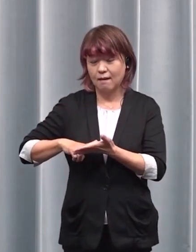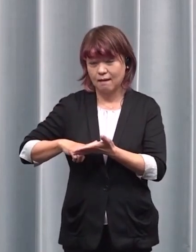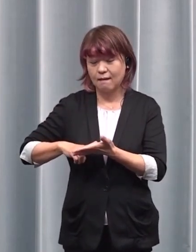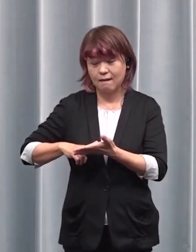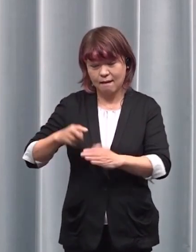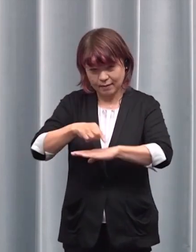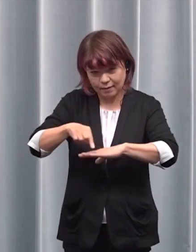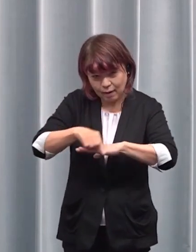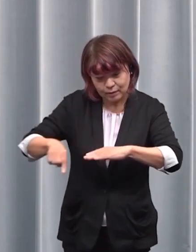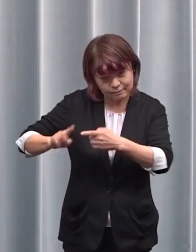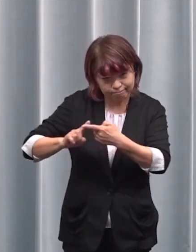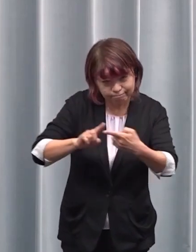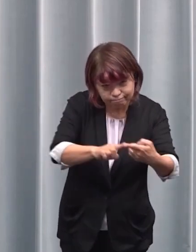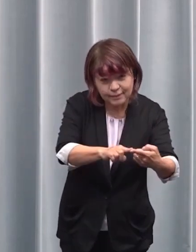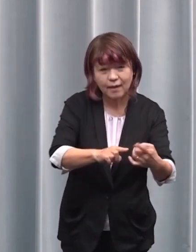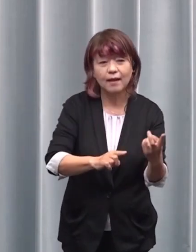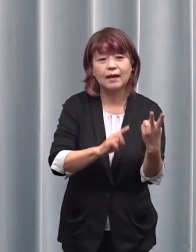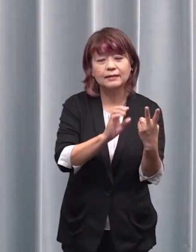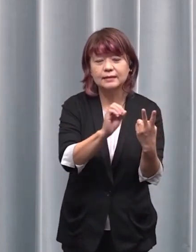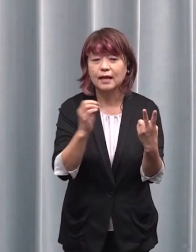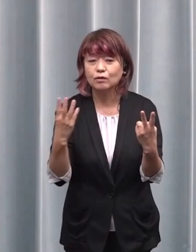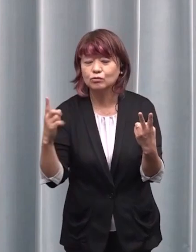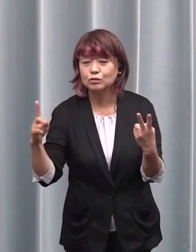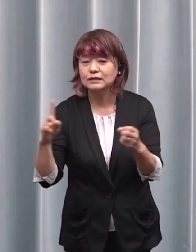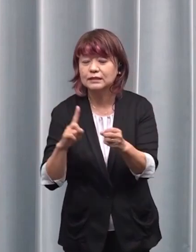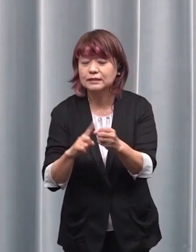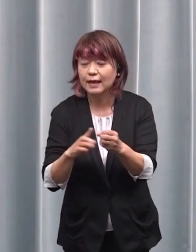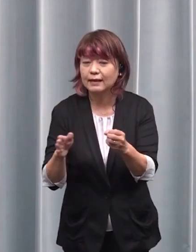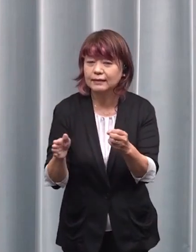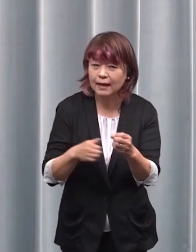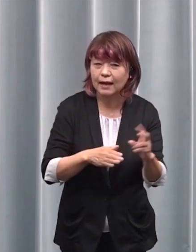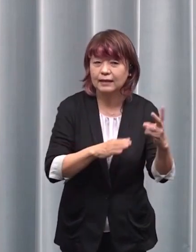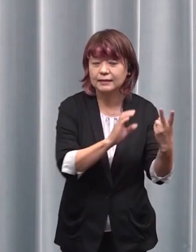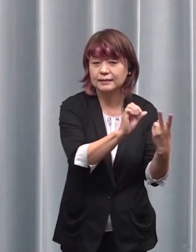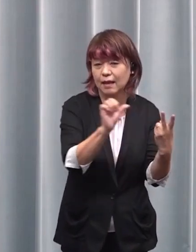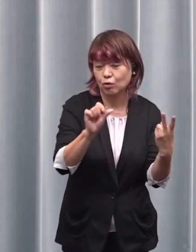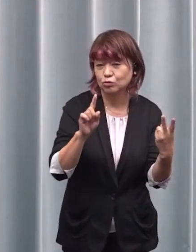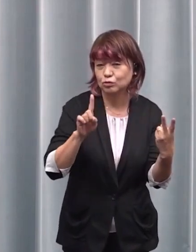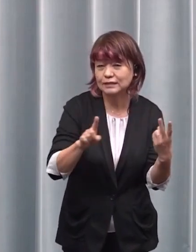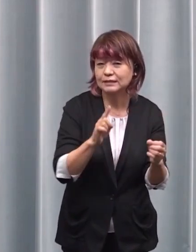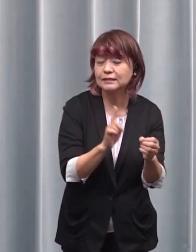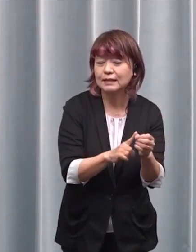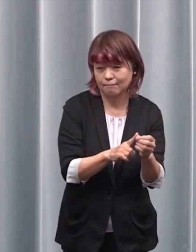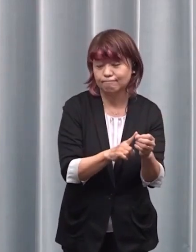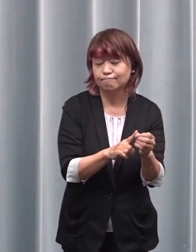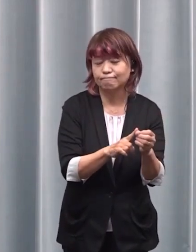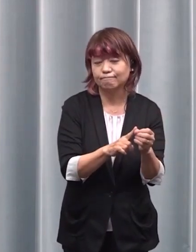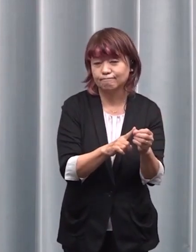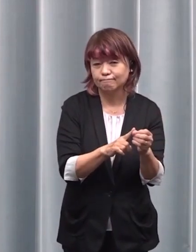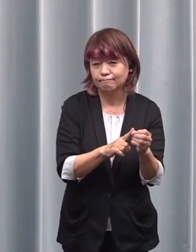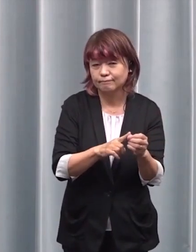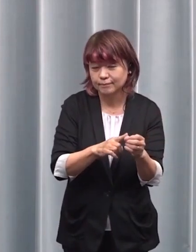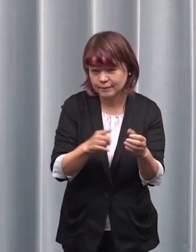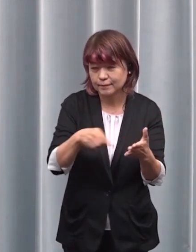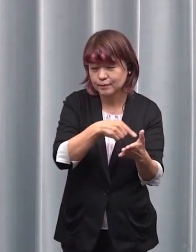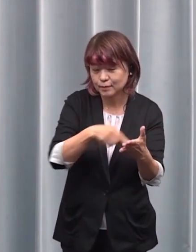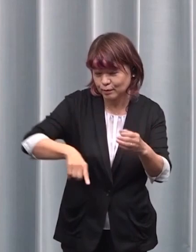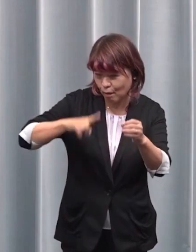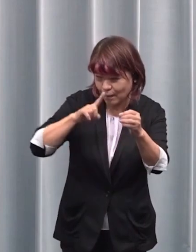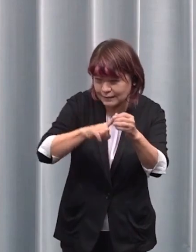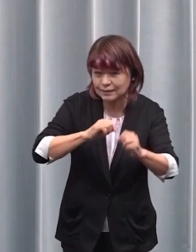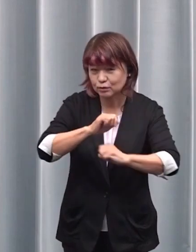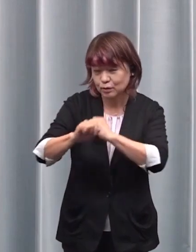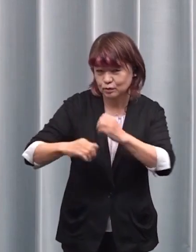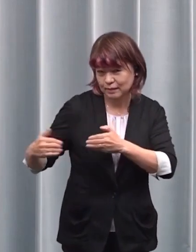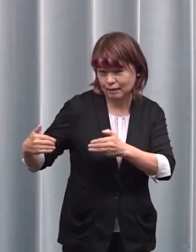づき2041年から2051年の廃止措置完了を目指し取り組みが進められています